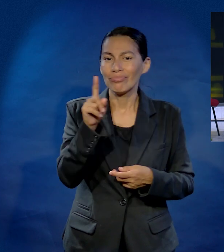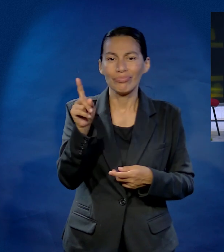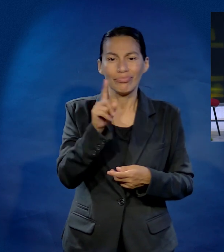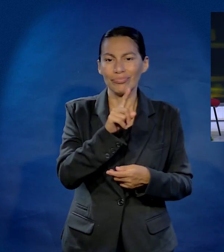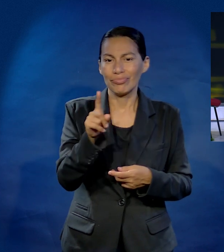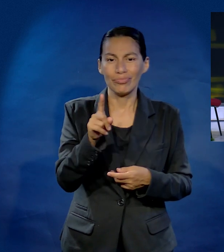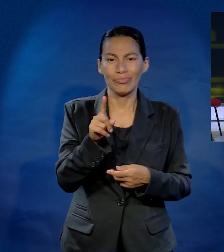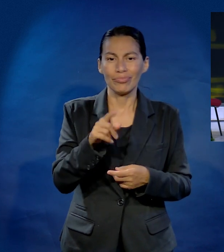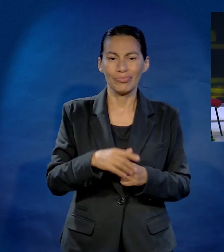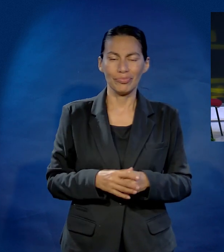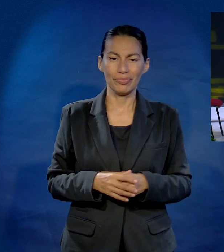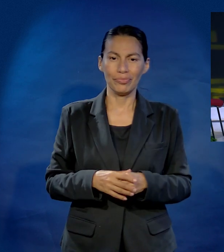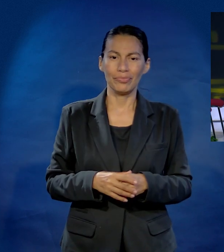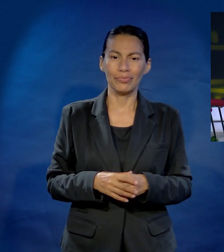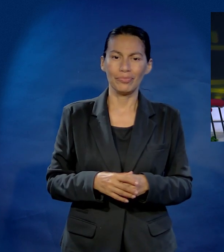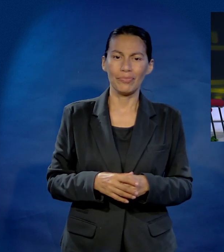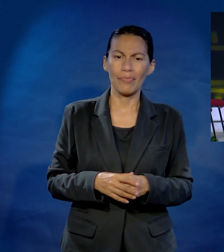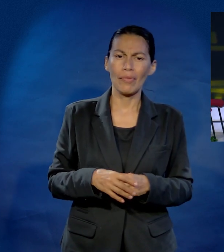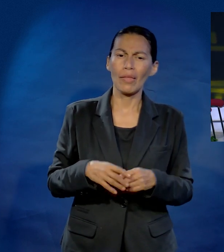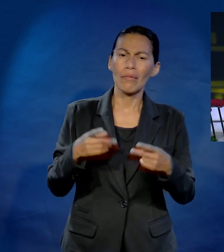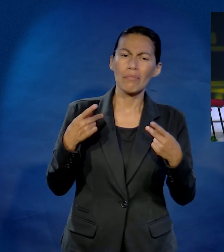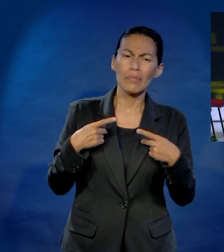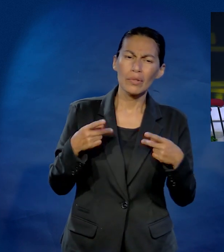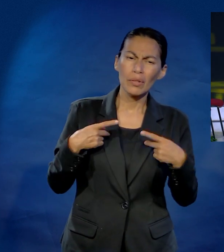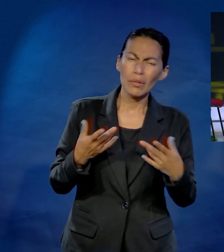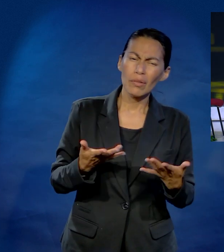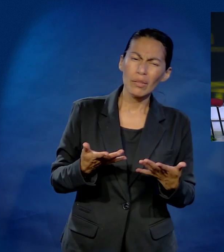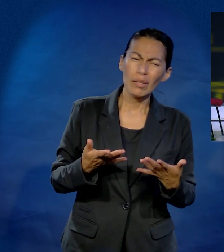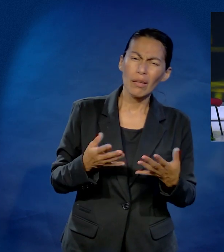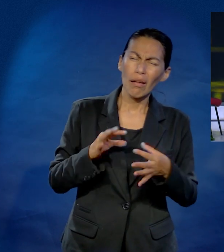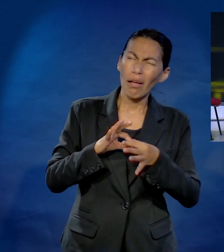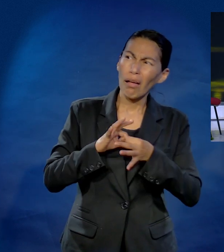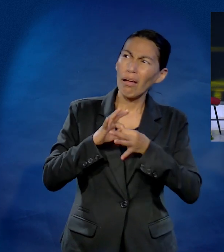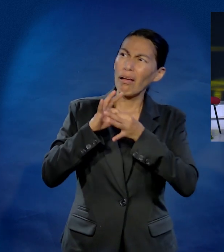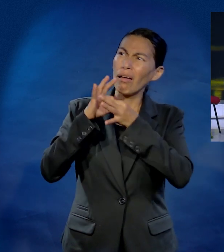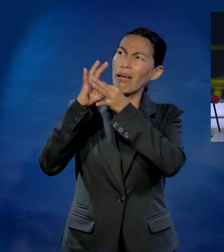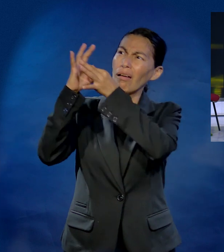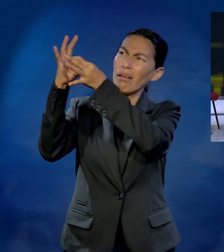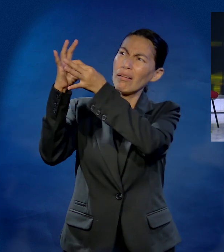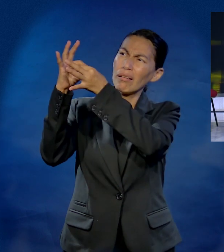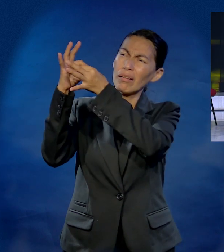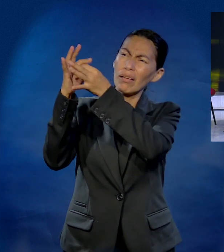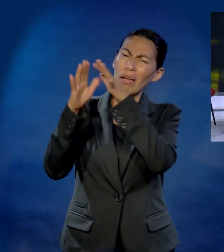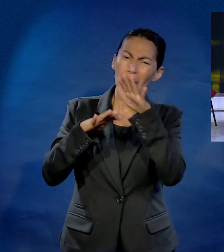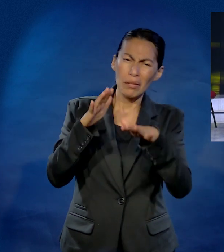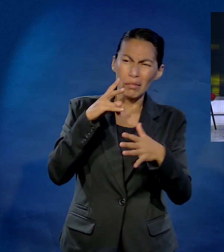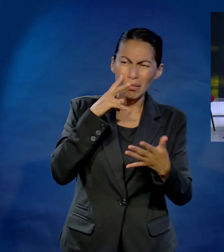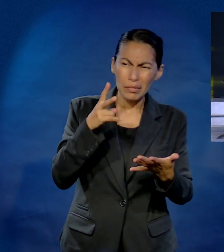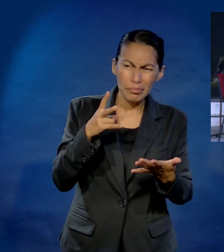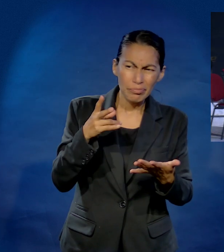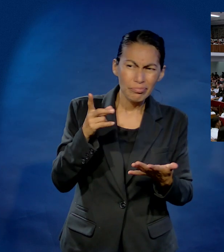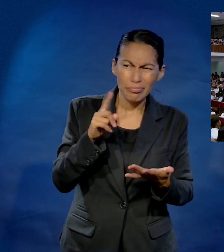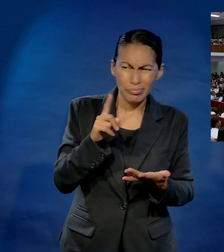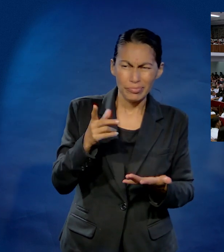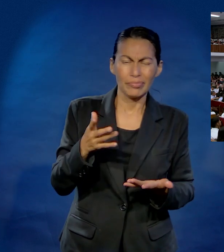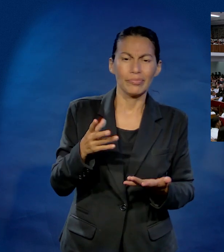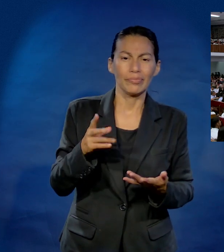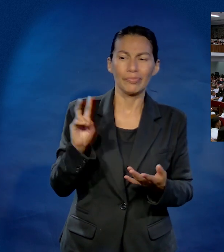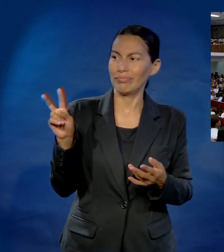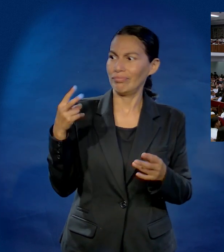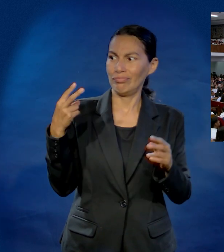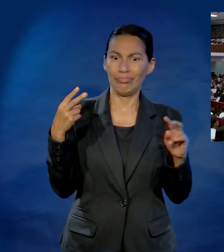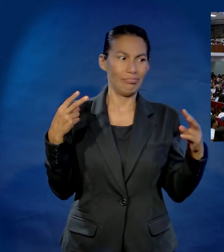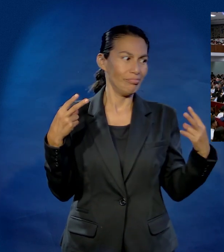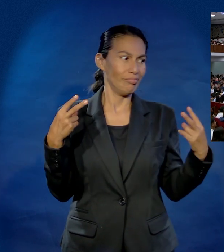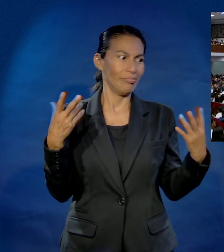Pero el reino de los cielos no siempre es visible en la vida de una persona. Dicho de otra forma,